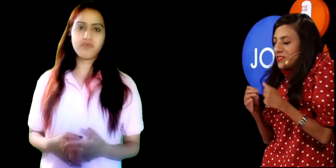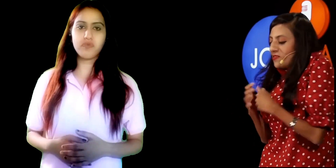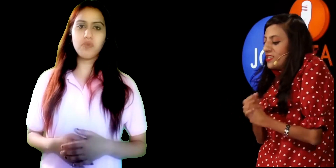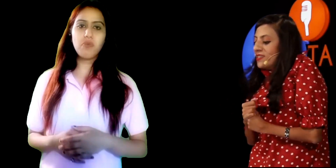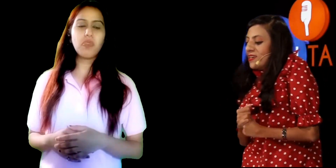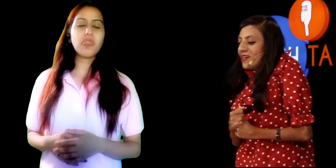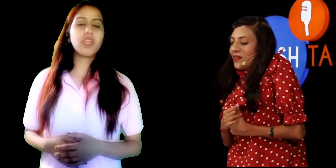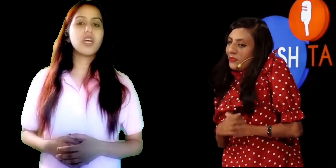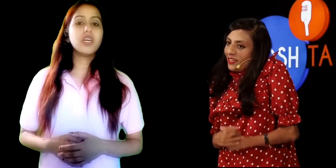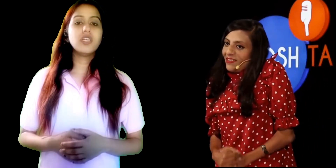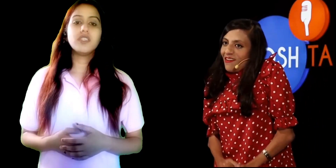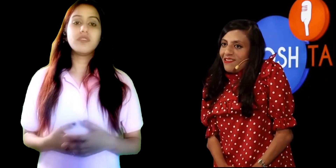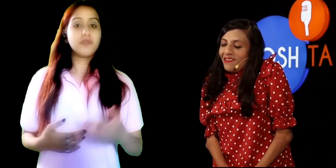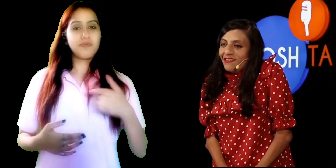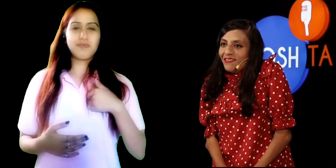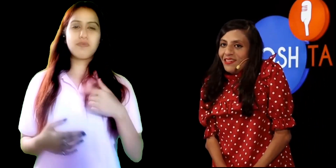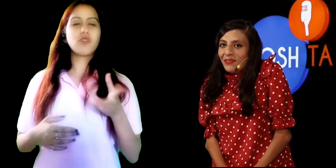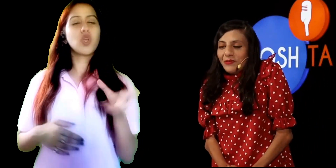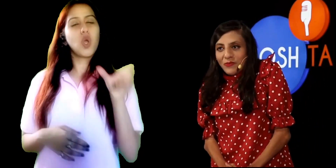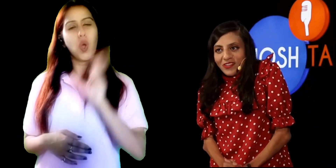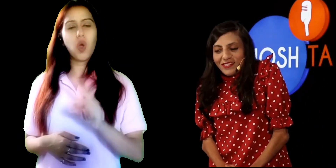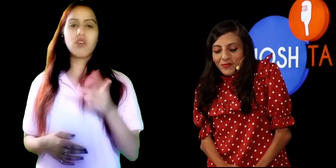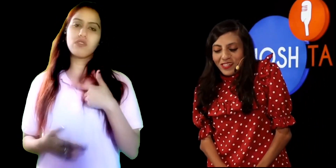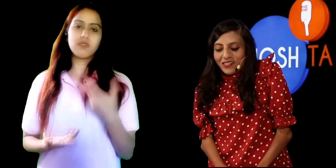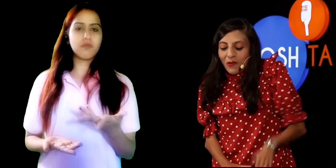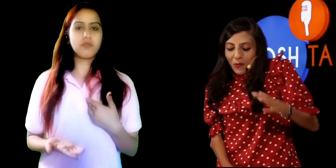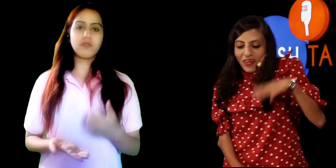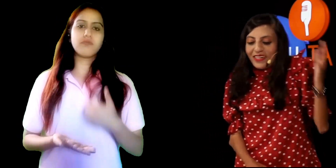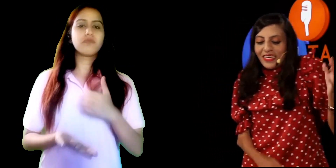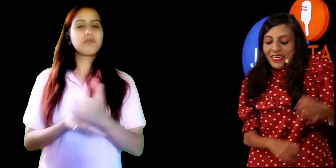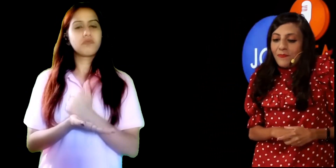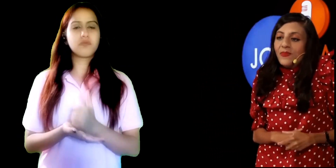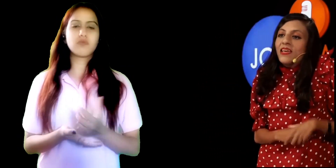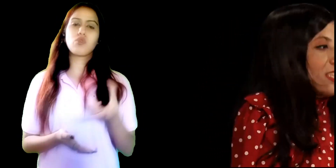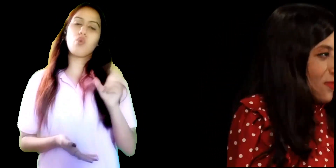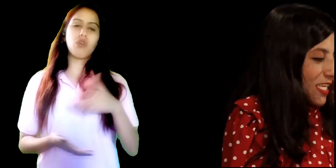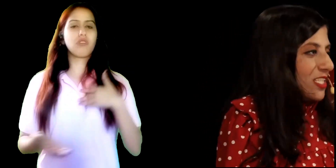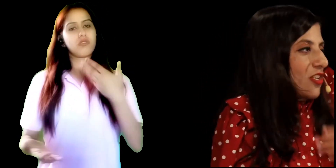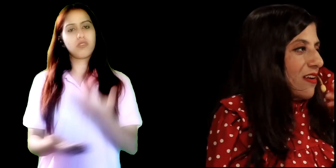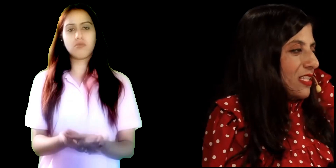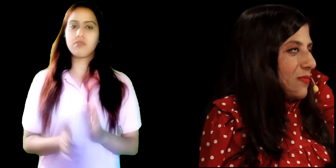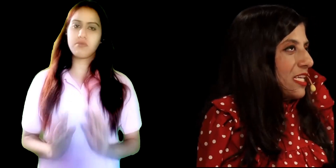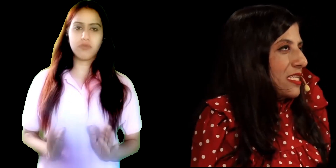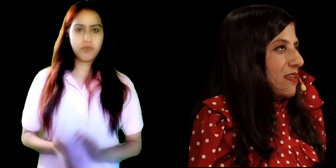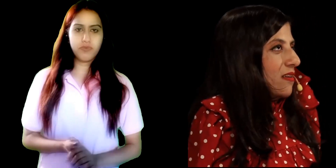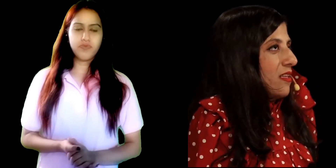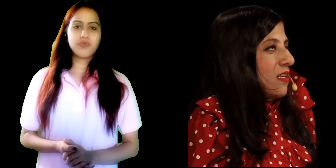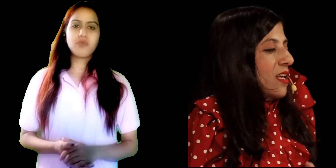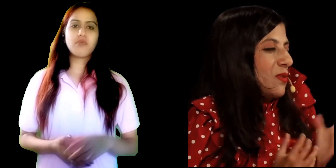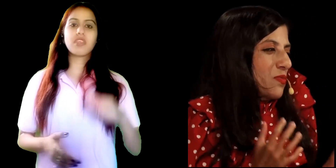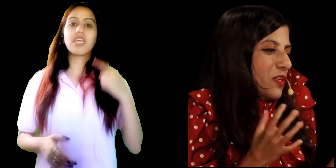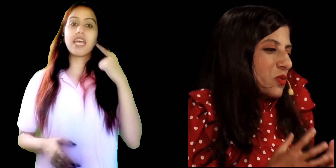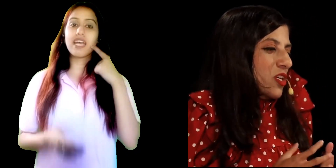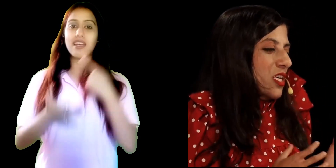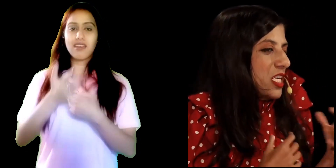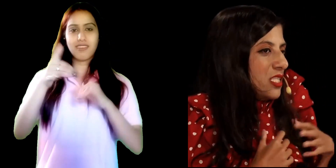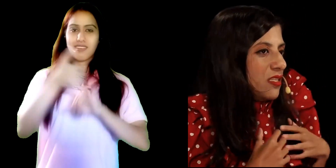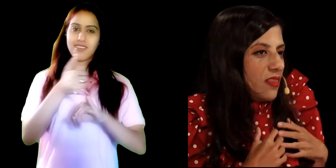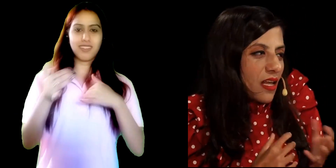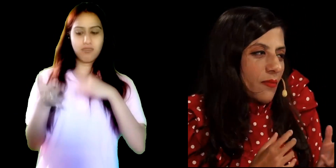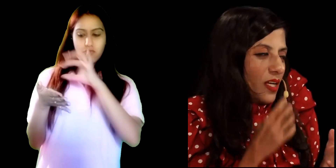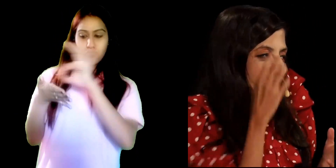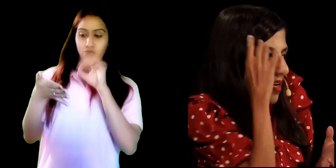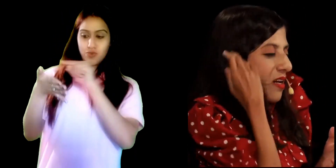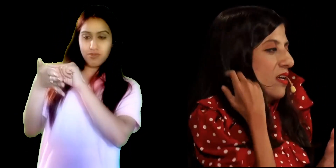वापस सेम सर्विस। मैंने कहा यार ये तो बहुत ही अजीब सी चीज़ है। ओके ठीक है, तब तक केस चल रहा था, मैं केस लड़ रही थी। बीच में मैंने सोचा कि